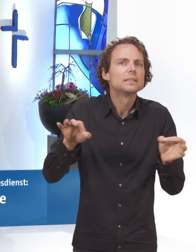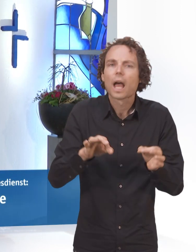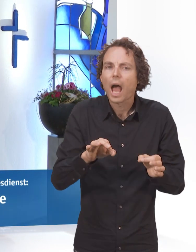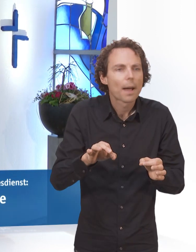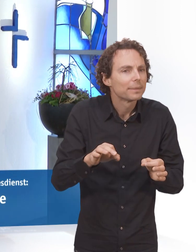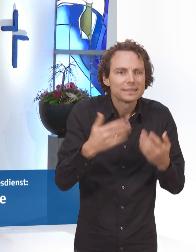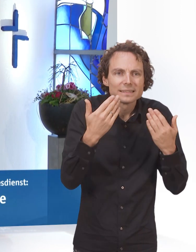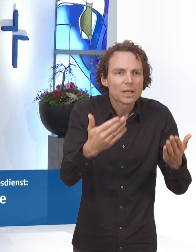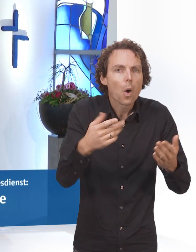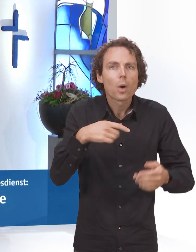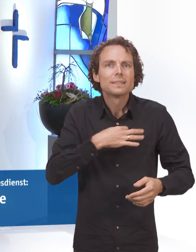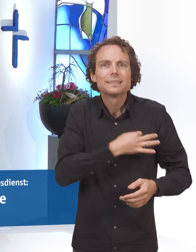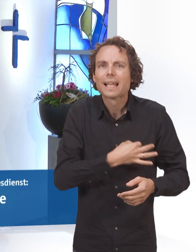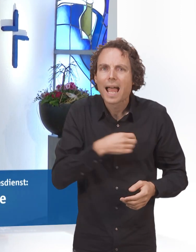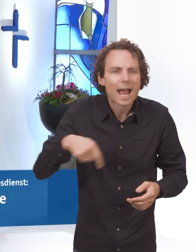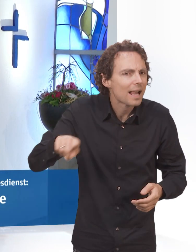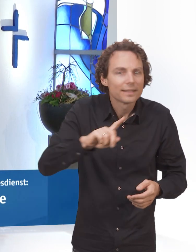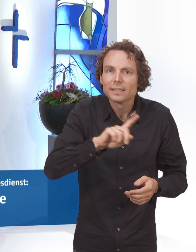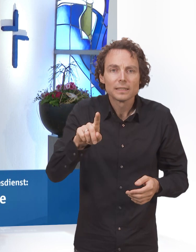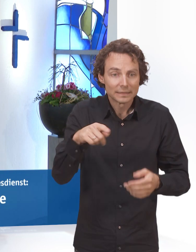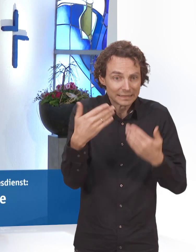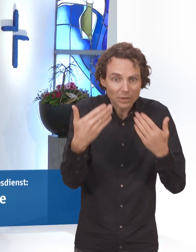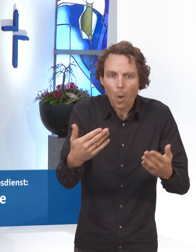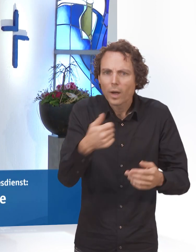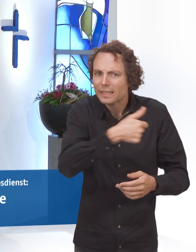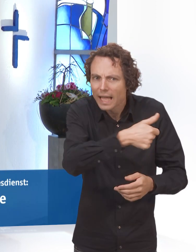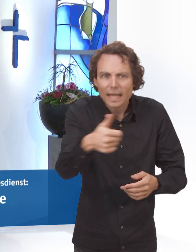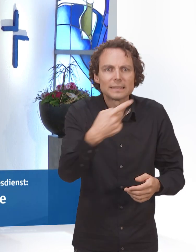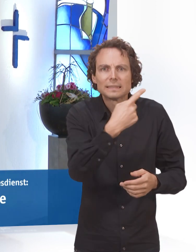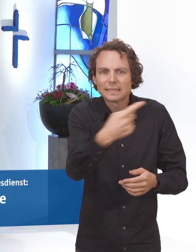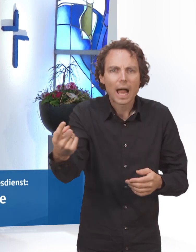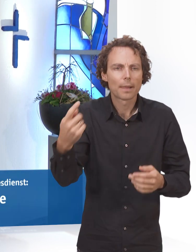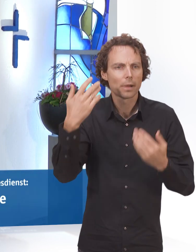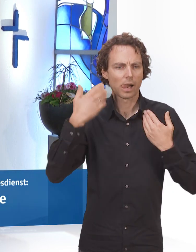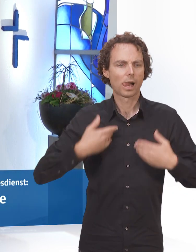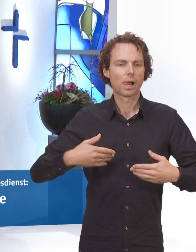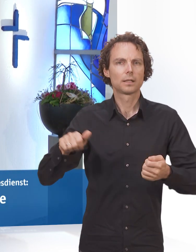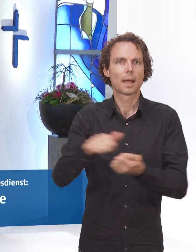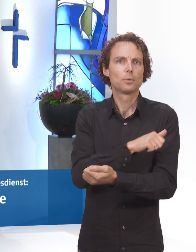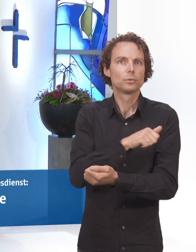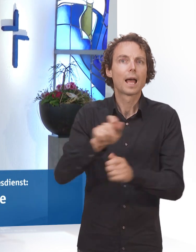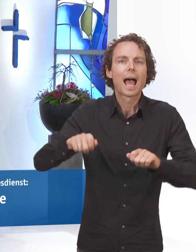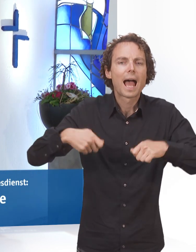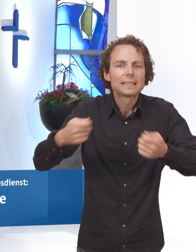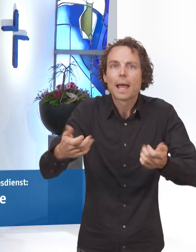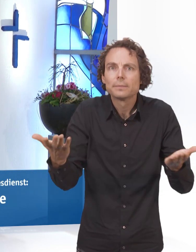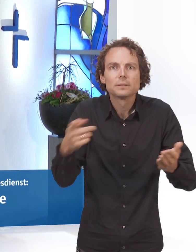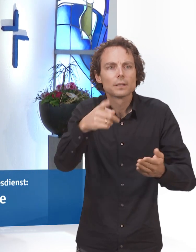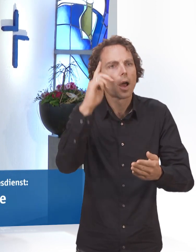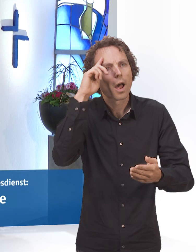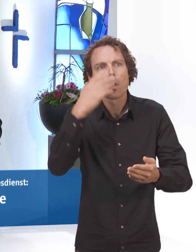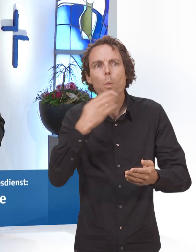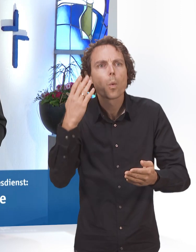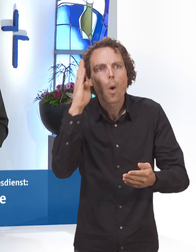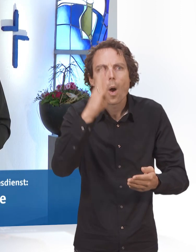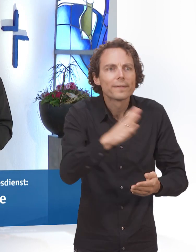sondern gehen jeder an dieser eigenen Fasson kaputt. Und das Ergebnis? Orientierungslosigkeit an allen